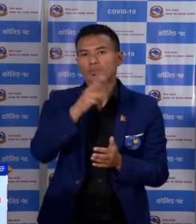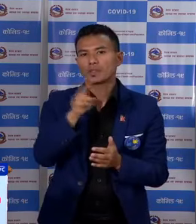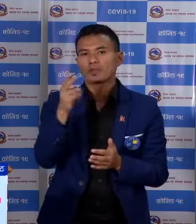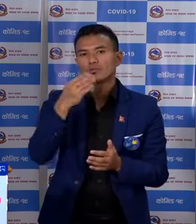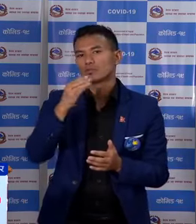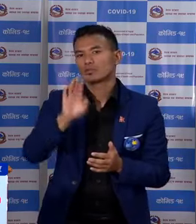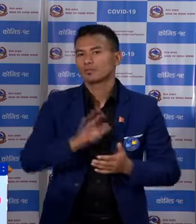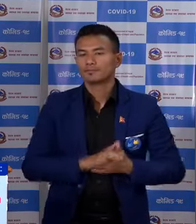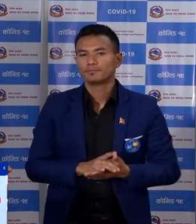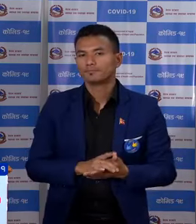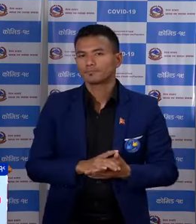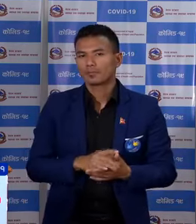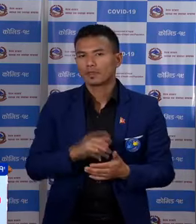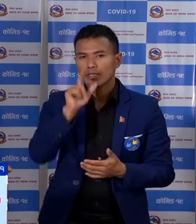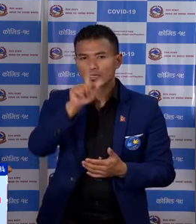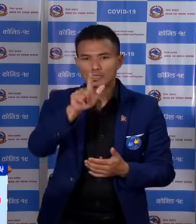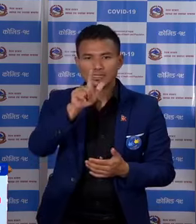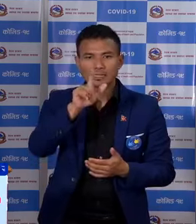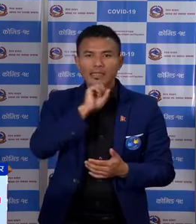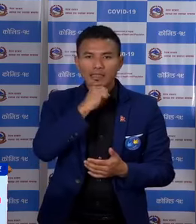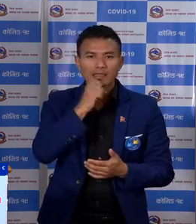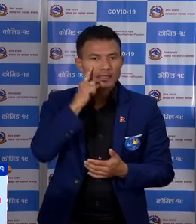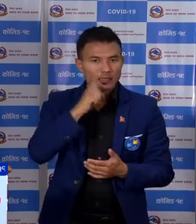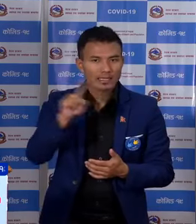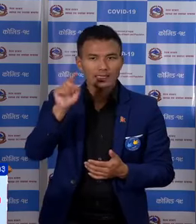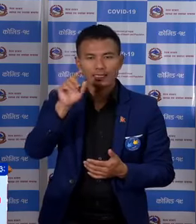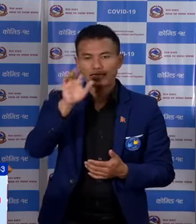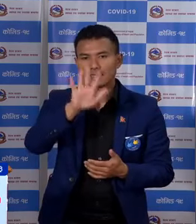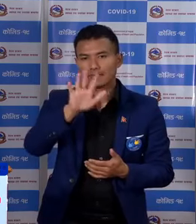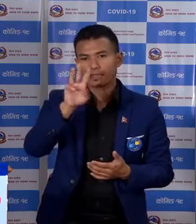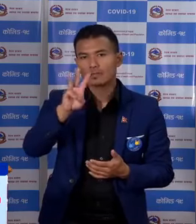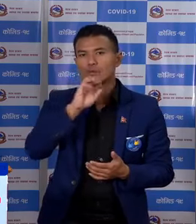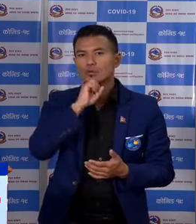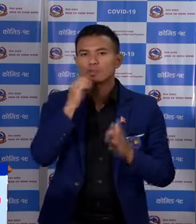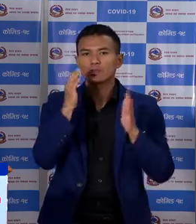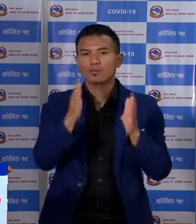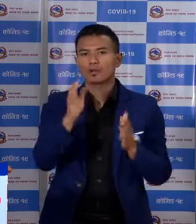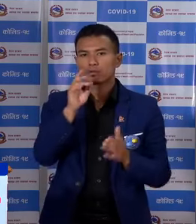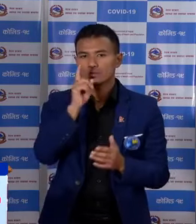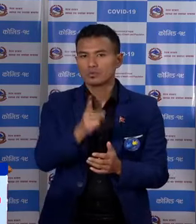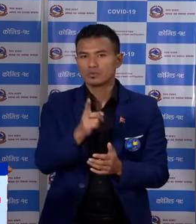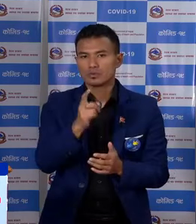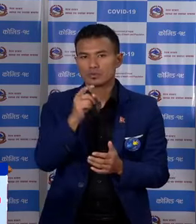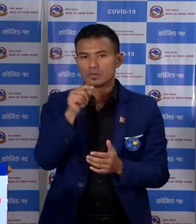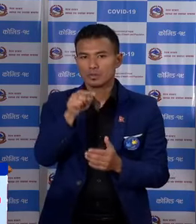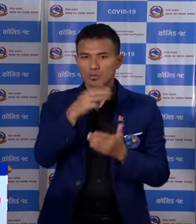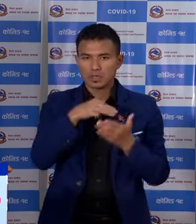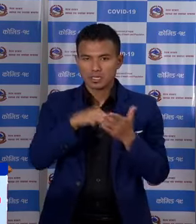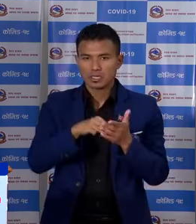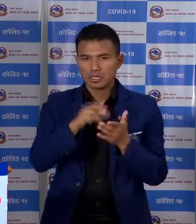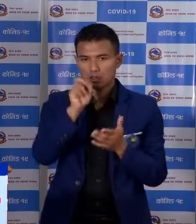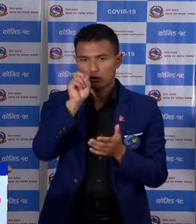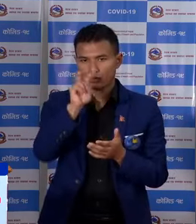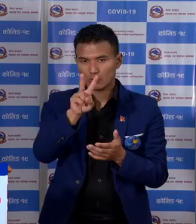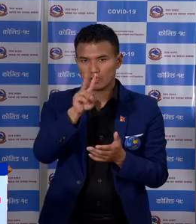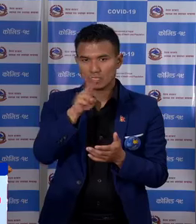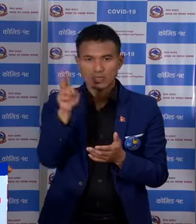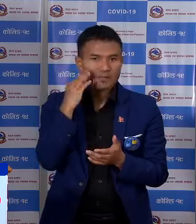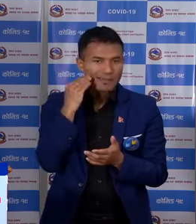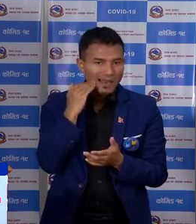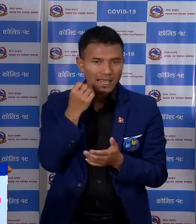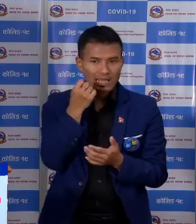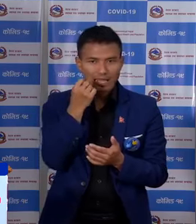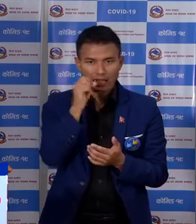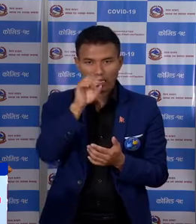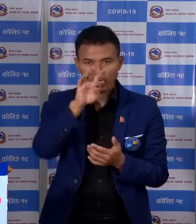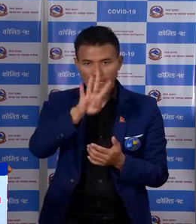हुनुँँछ साथ देखी 23 बर्ष उमेर का रहनु भायको छो जस्मद्दे 22 जाना महिला र